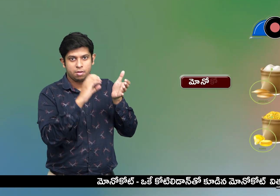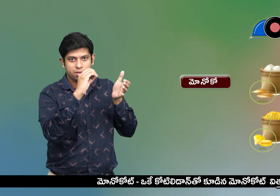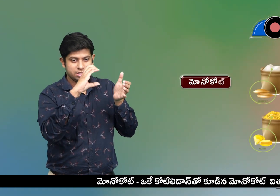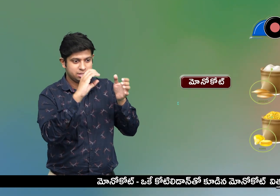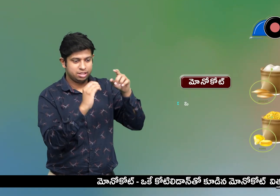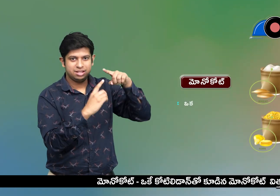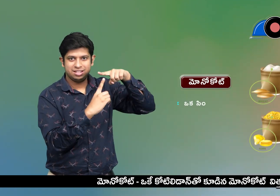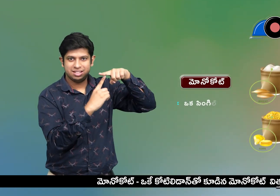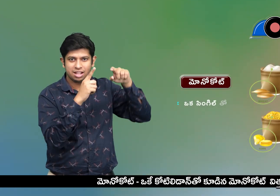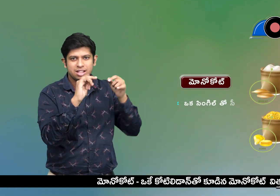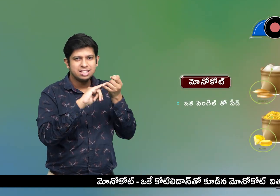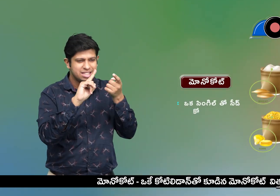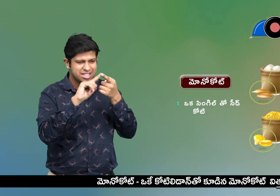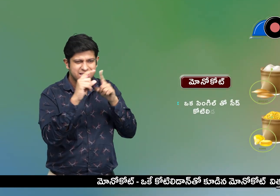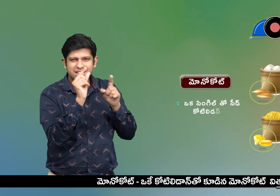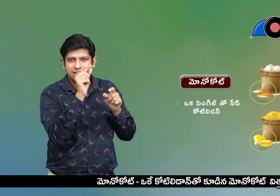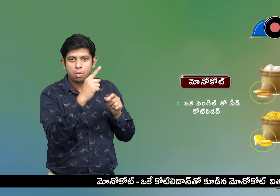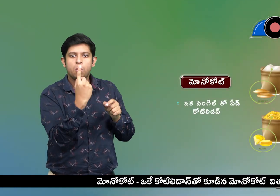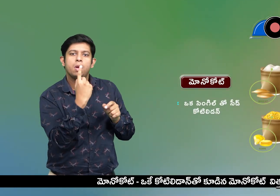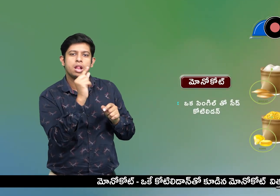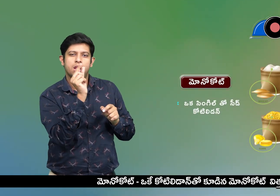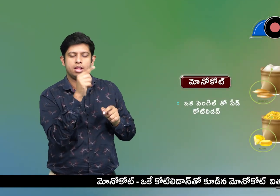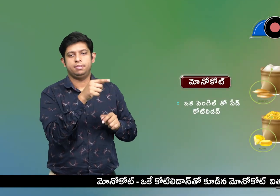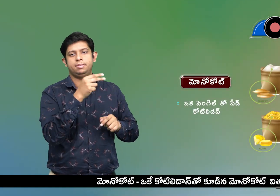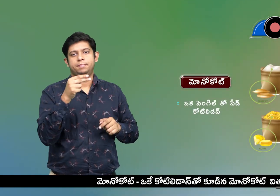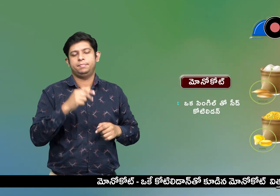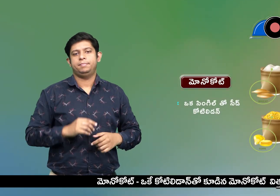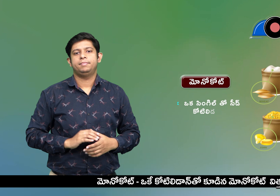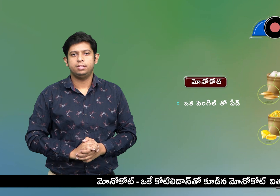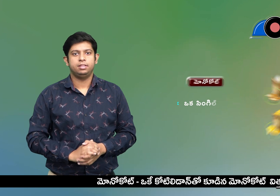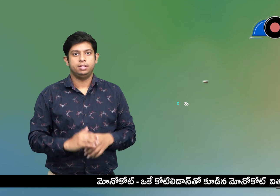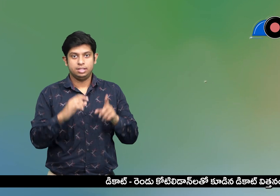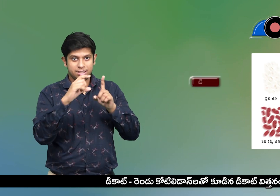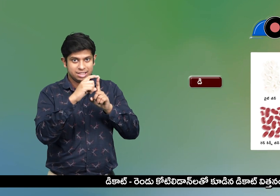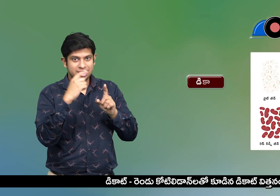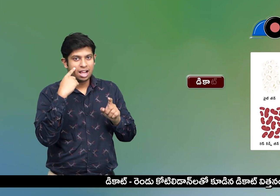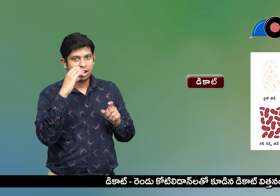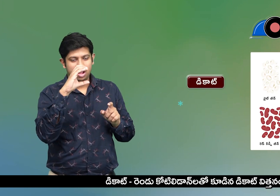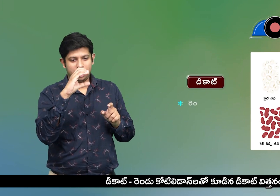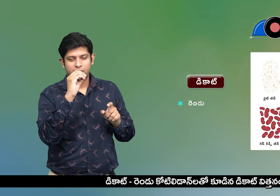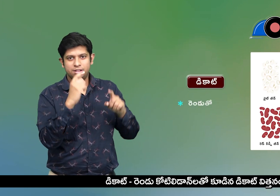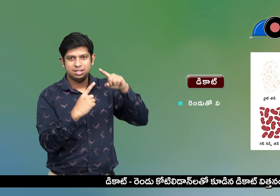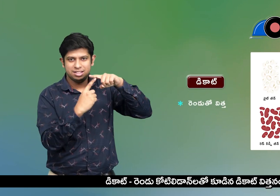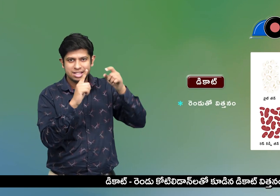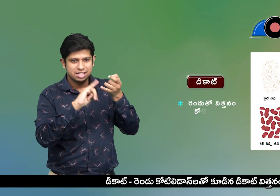మోనోకోట్, ఒకే కోటిలిడాన్తో కూడిన మోనోకోట్ విత్తనం. డికాట్, 2 కోటిలిడాన్లతో